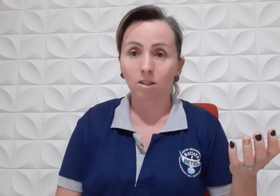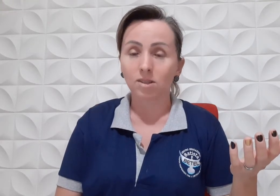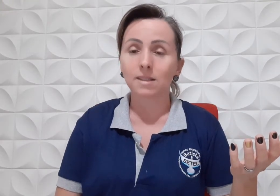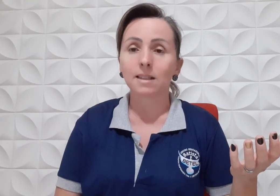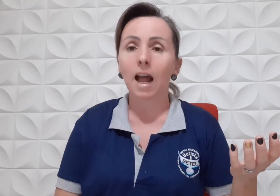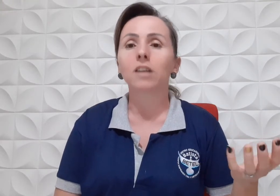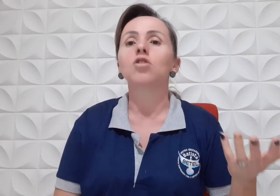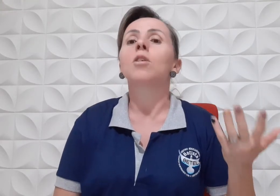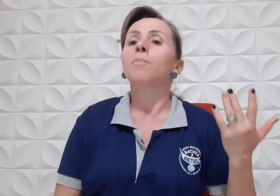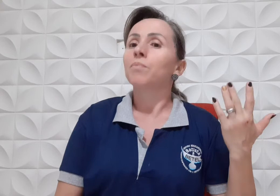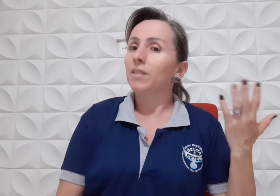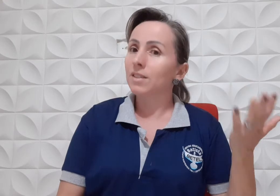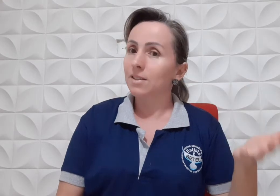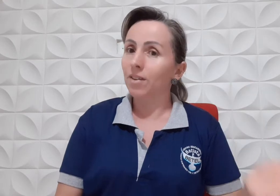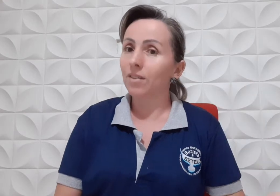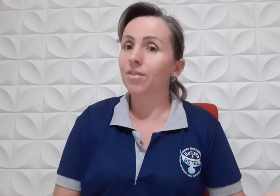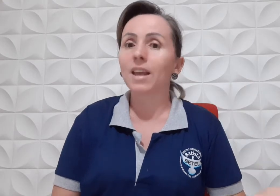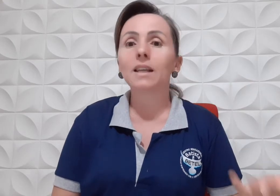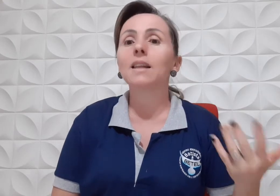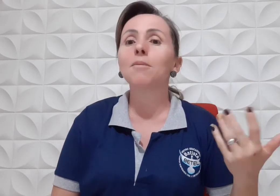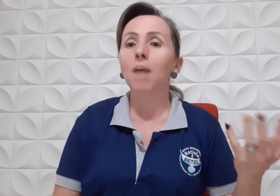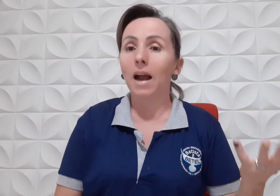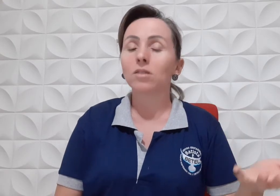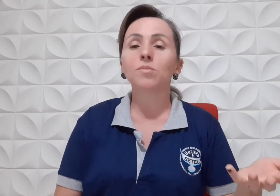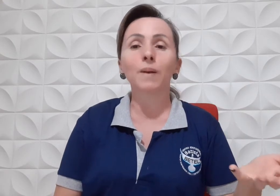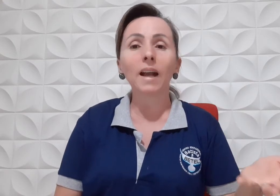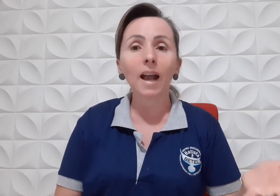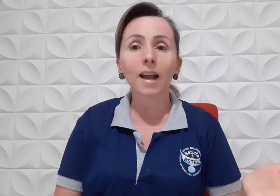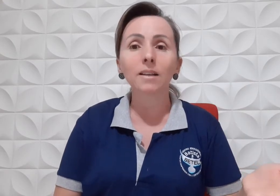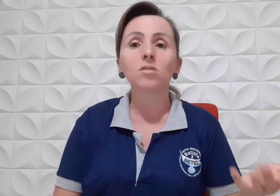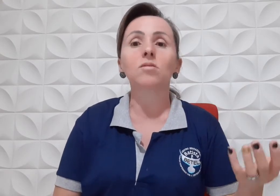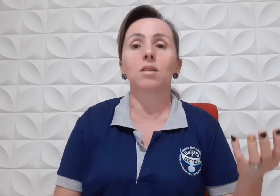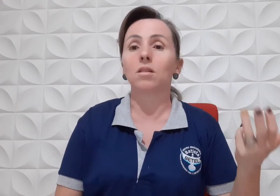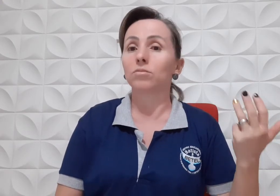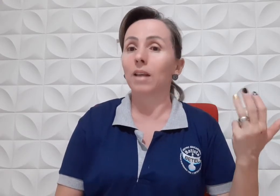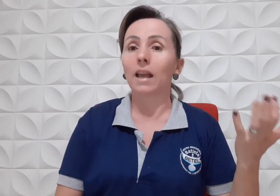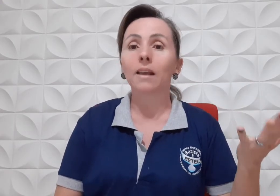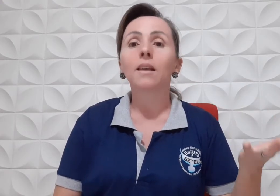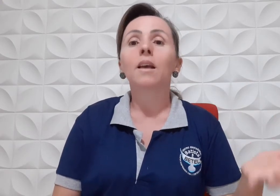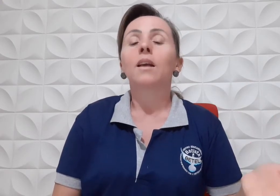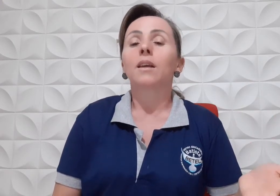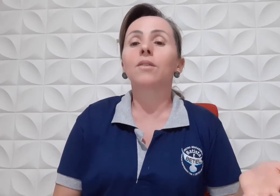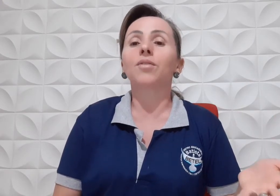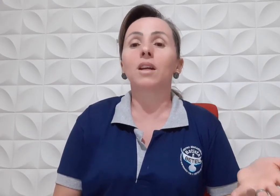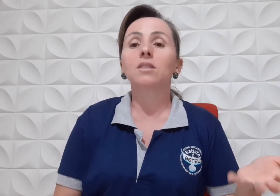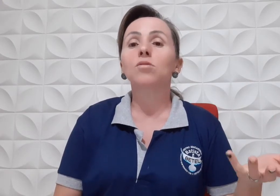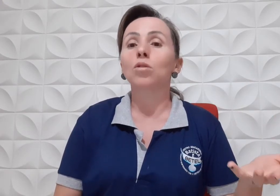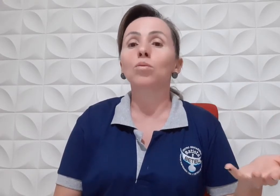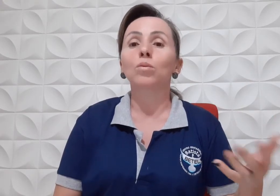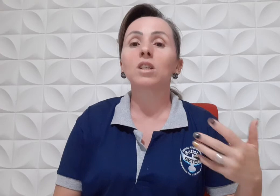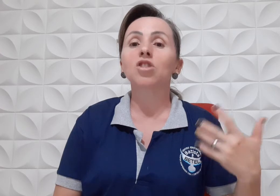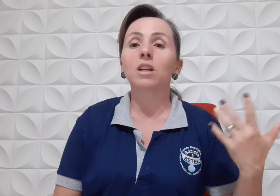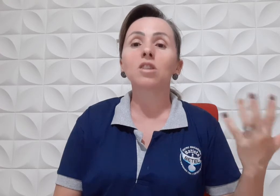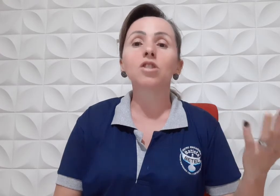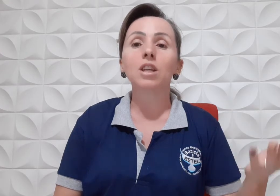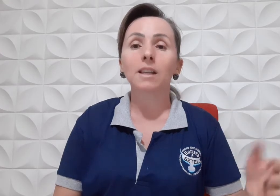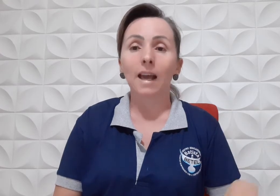nossa cidade. Você vai ver que tem bairros precários, que não tem infraestrutura de energia, que é